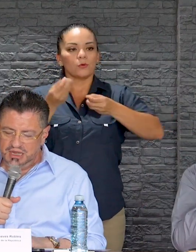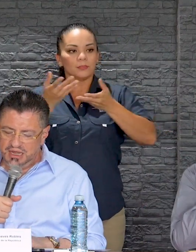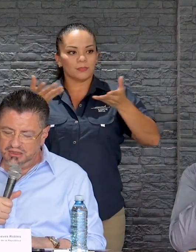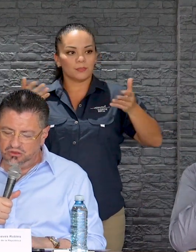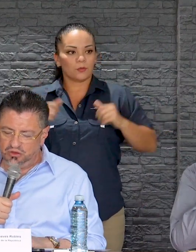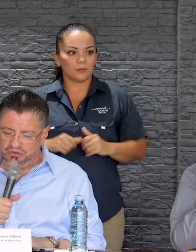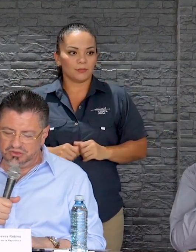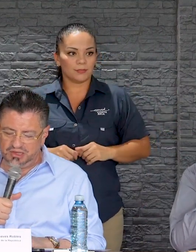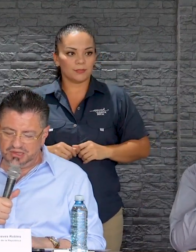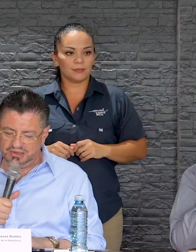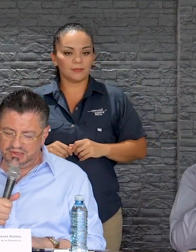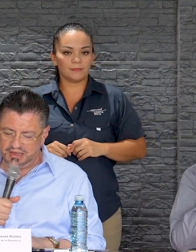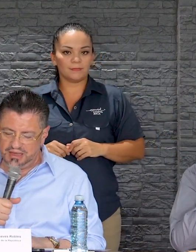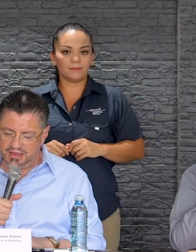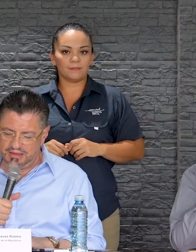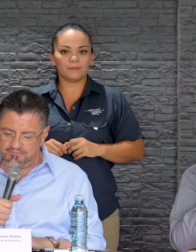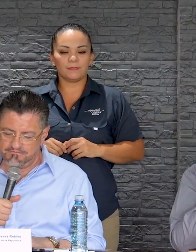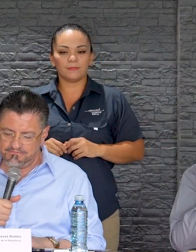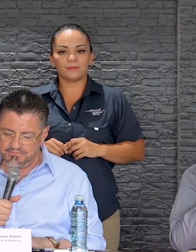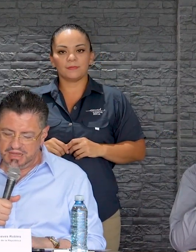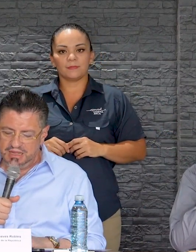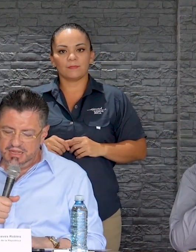cosas. Entonces,